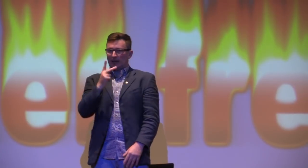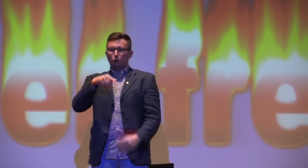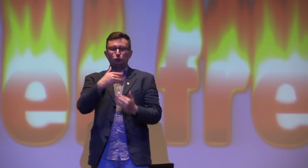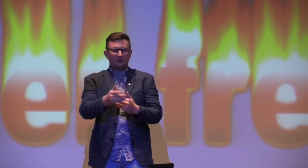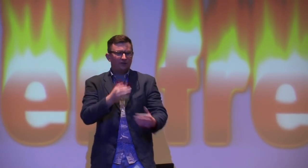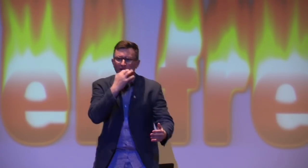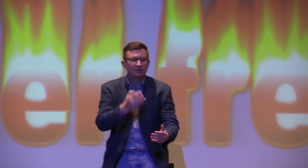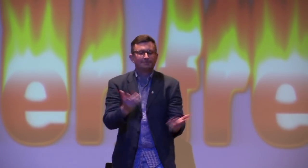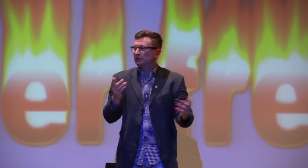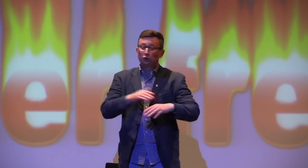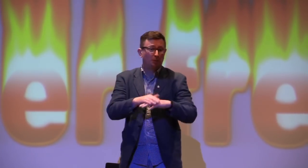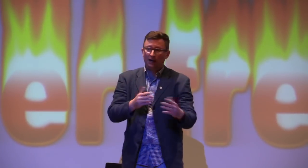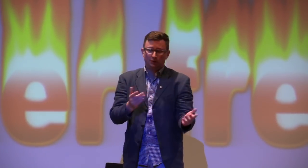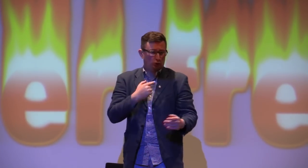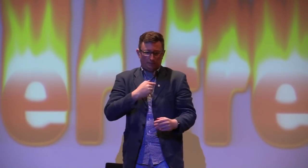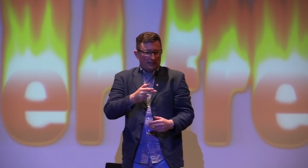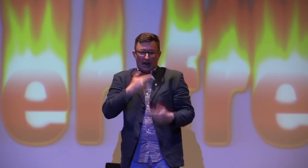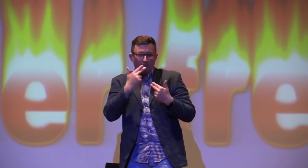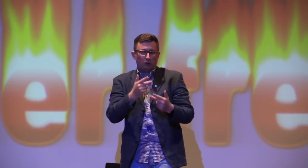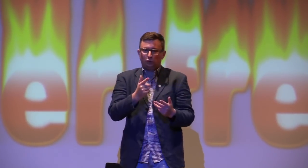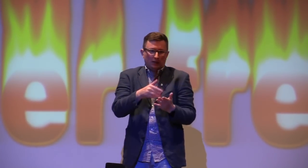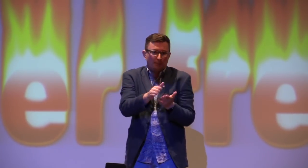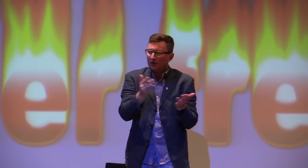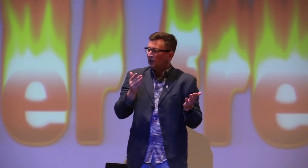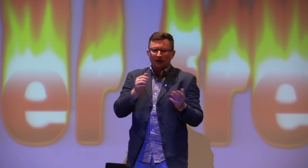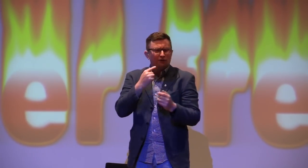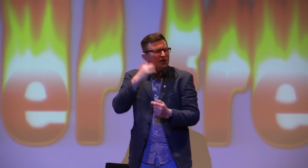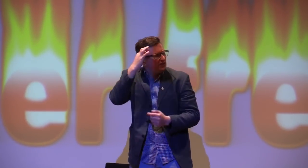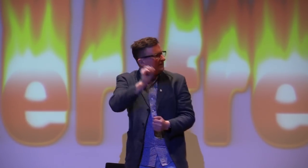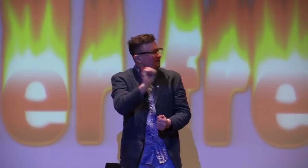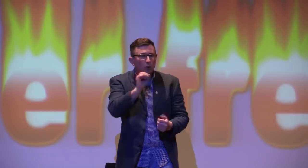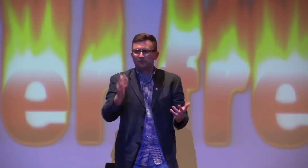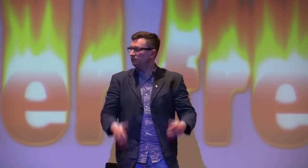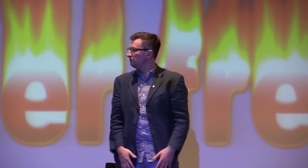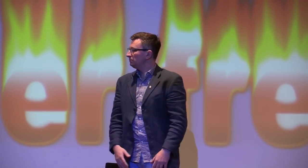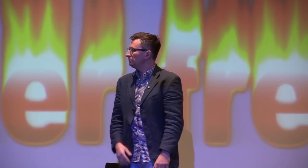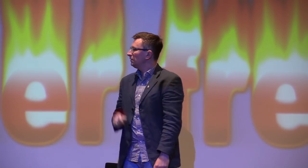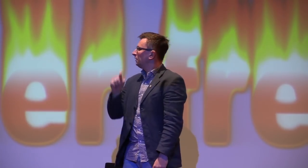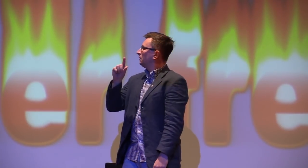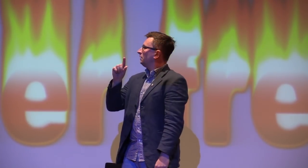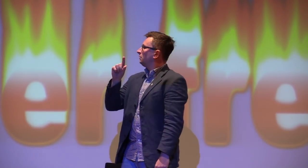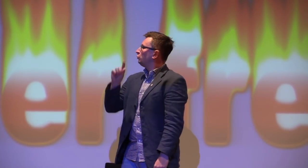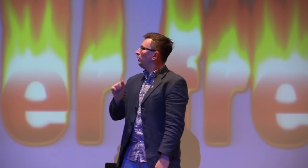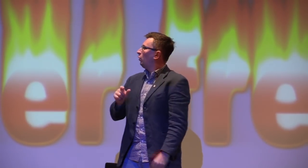und wollen sowas auch unterstützen, aber manchmal ist es halt auch schwierig, die Kommunikation mit denen. Da kriegt man